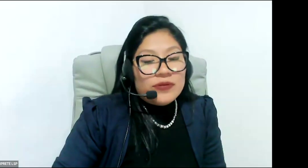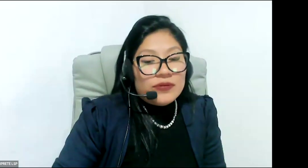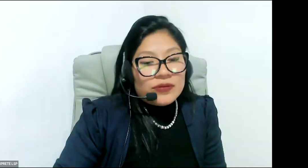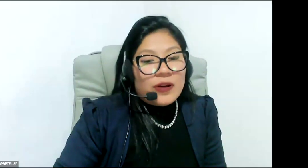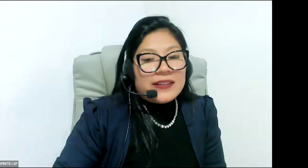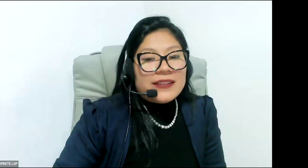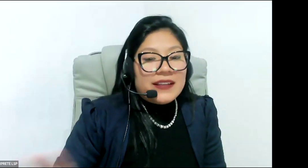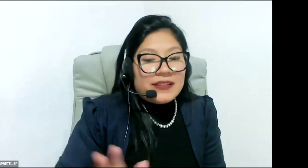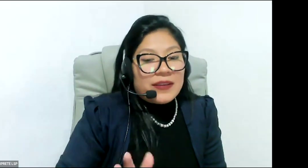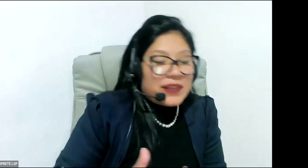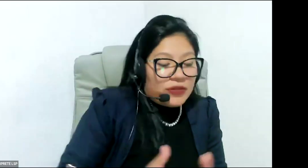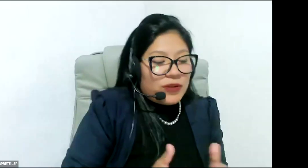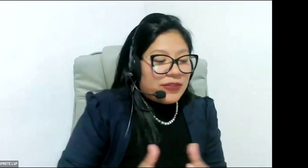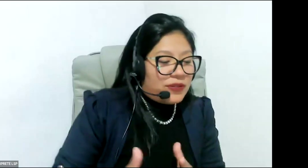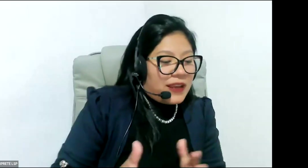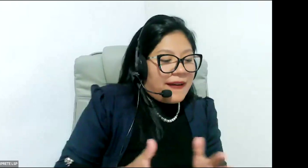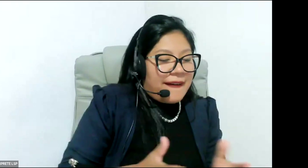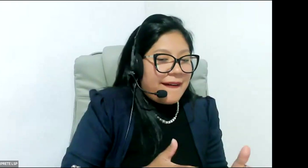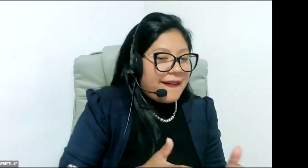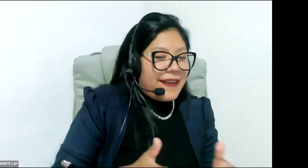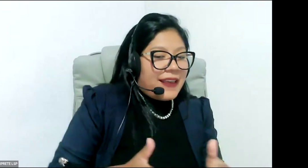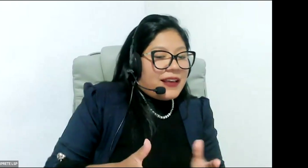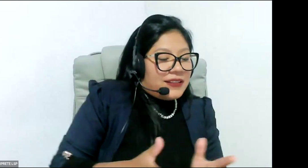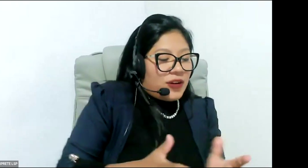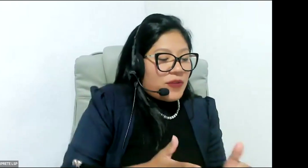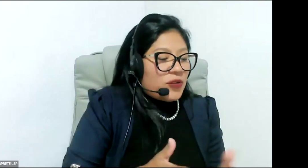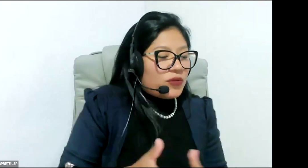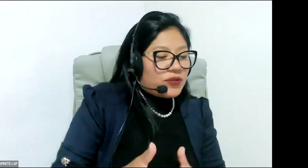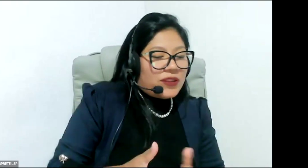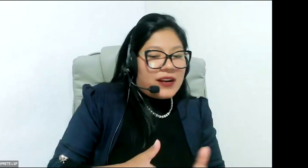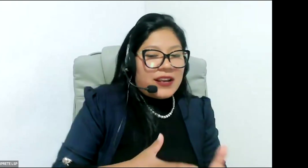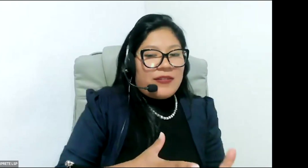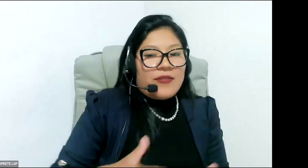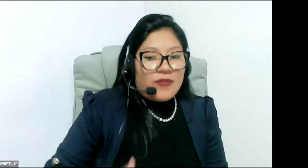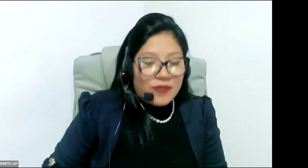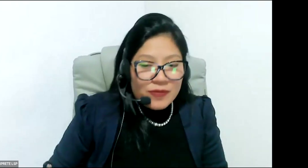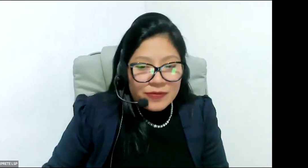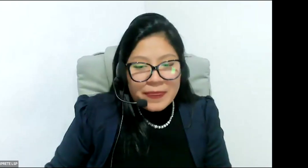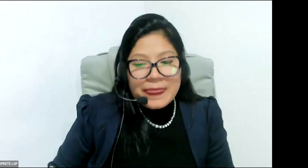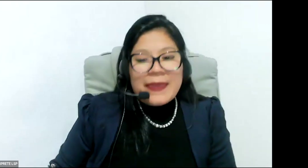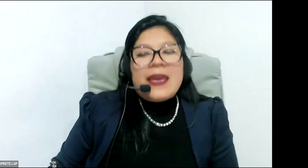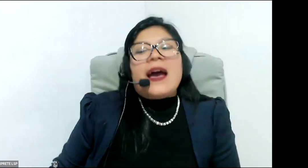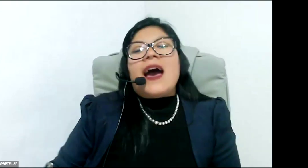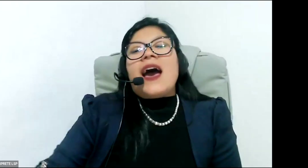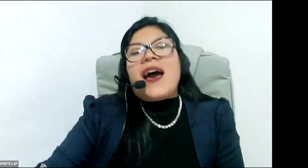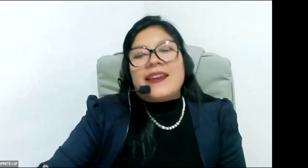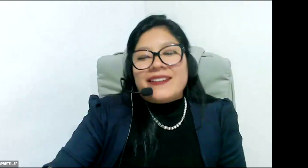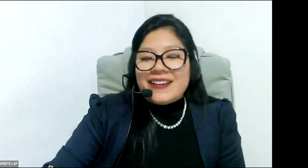u no así de manera ondulatoria aj así como el curso del río u